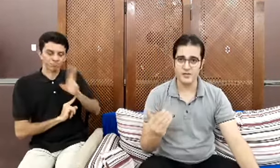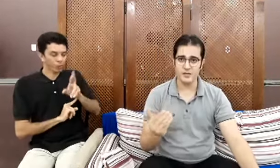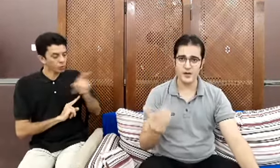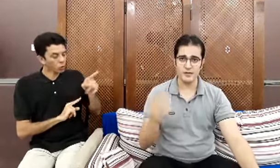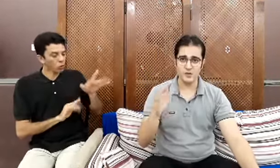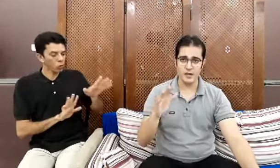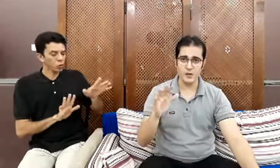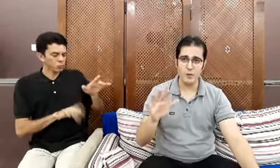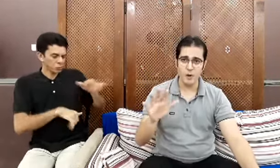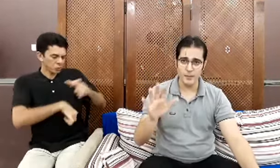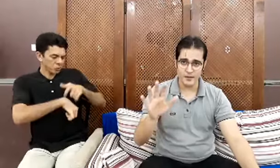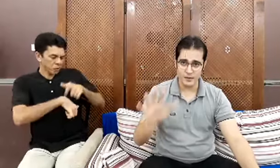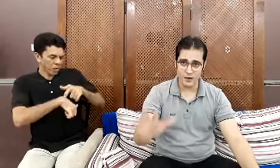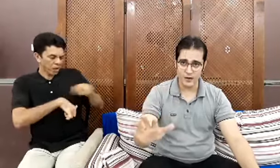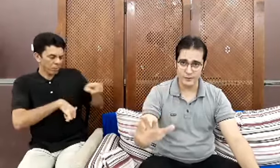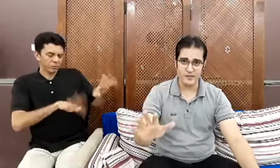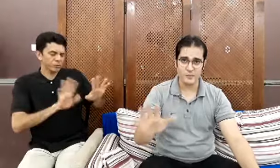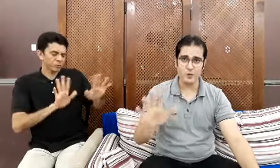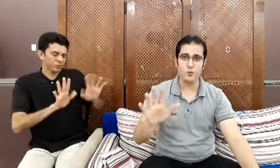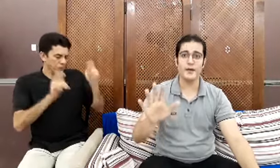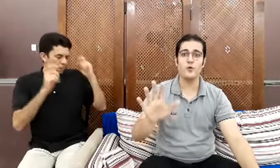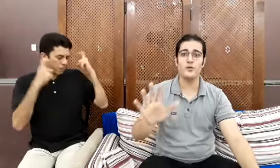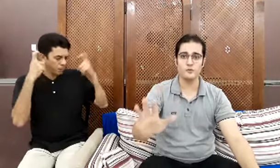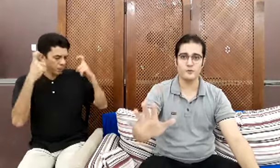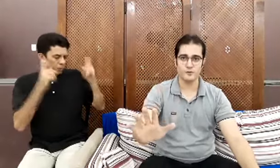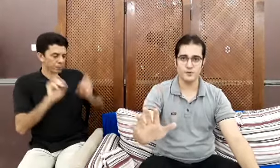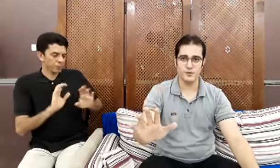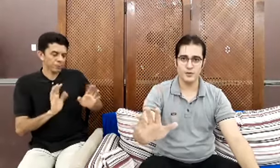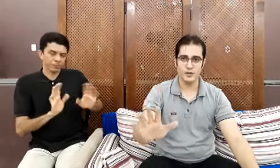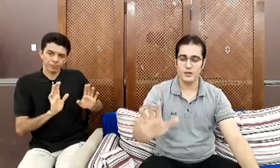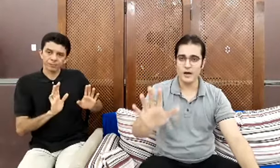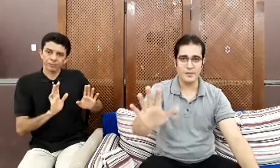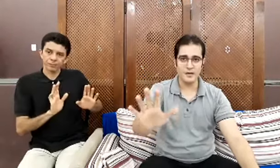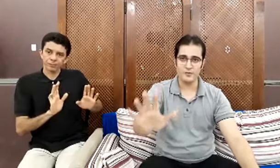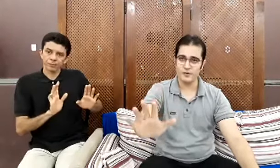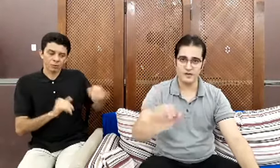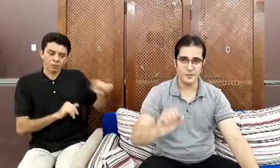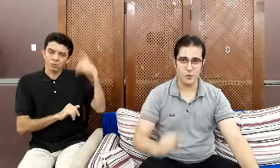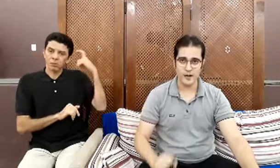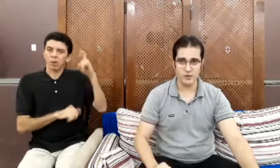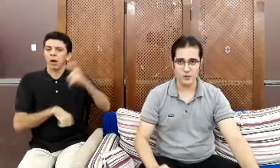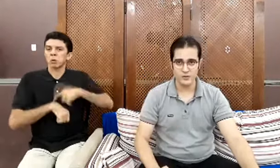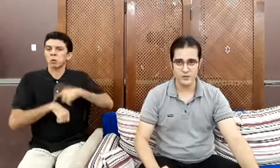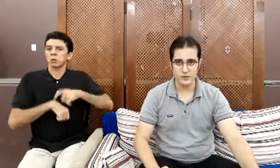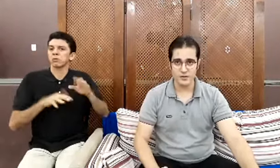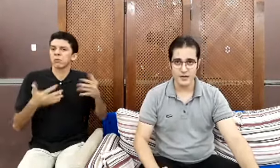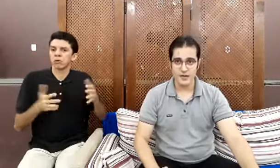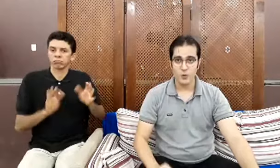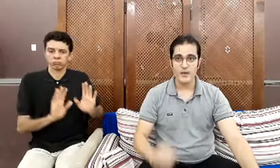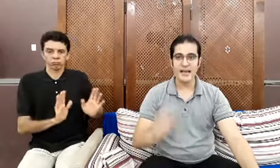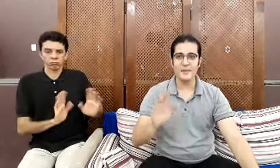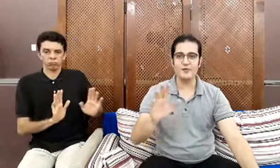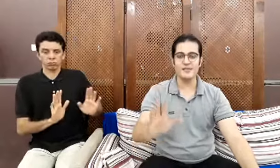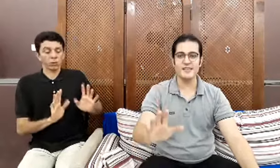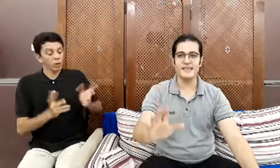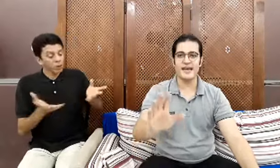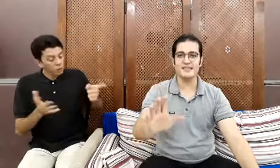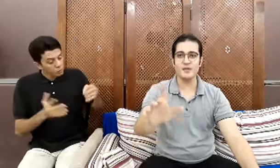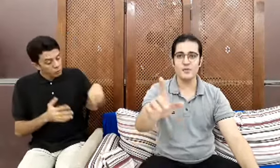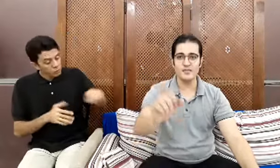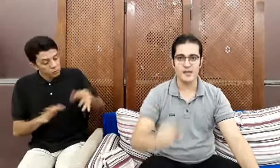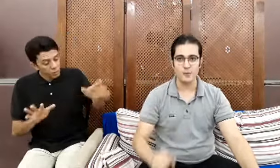homens, dizendo a eles: olha, não é o momento agora de vocês se preocuparem com isso, não cabe a vocês se preocuparem com isso. O que cabe a vocês